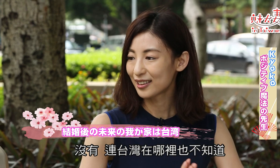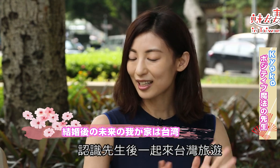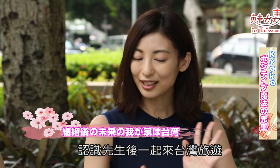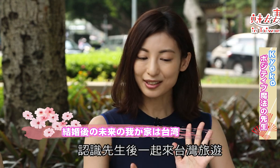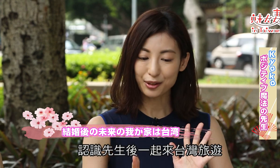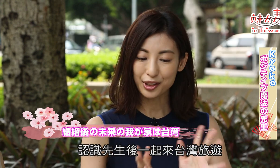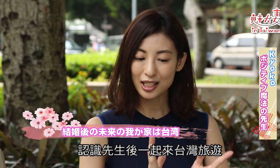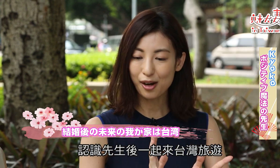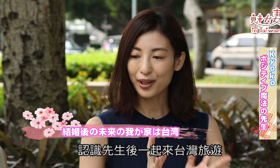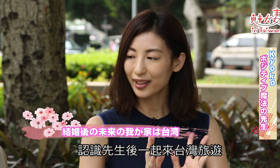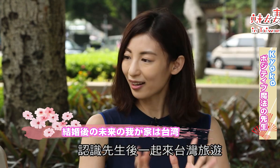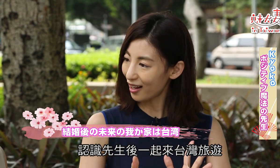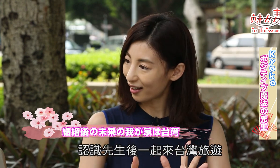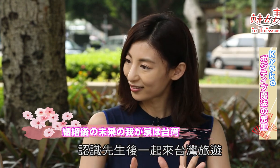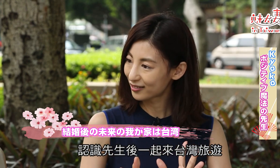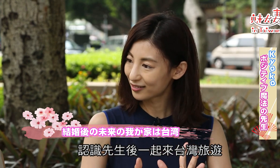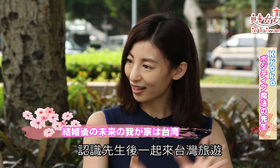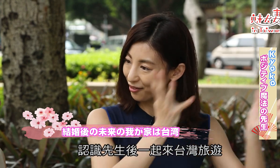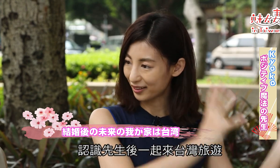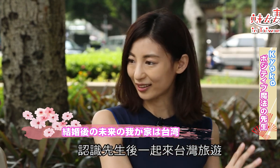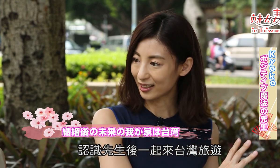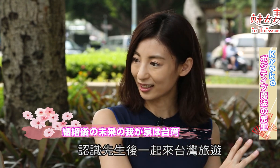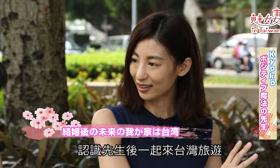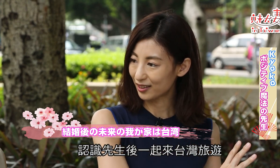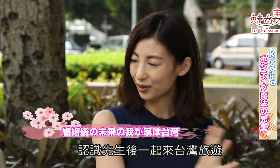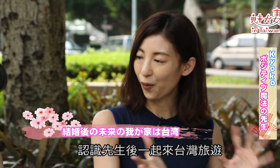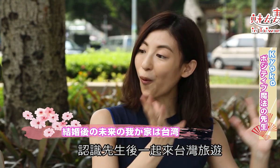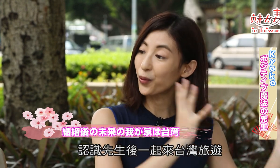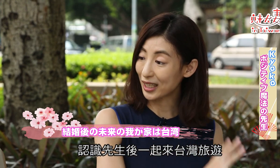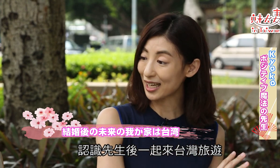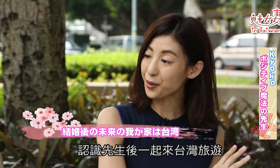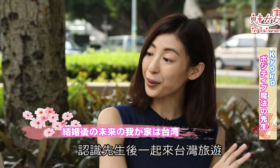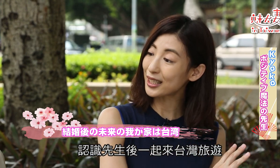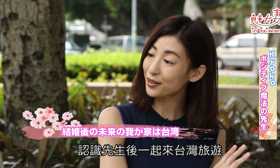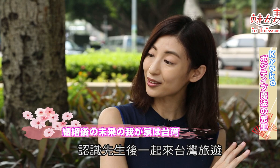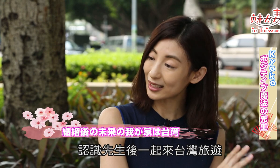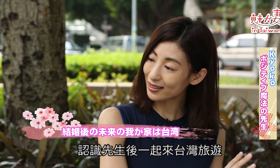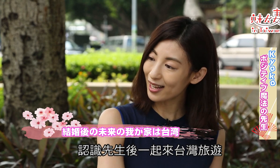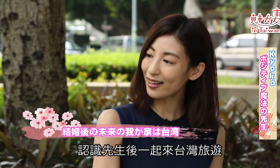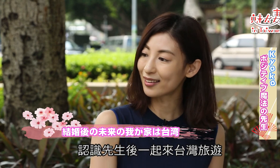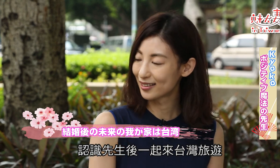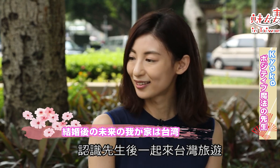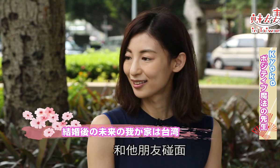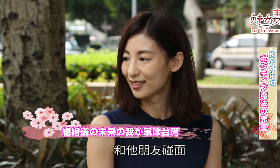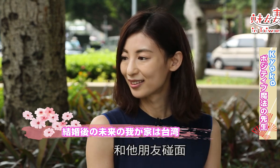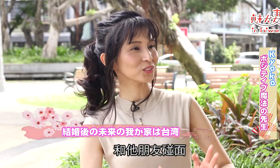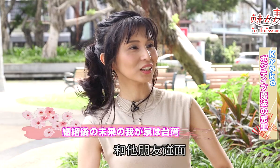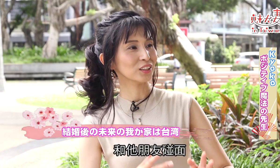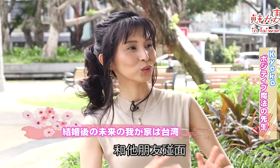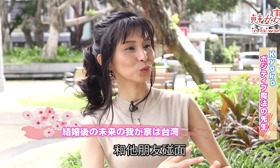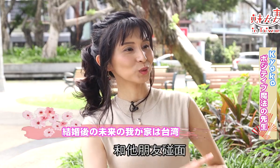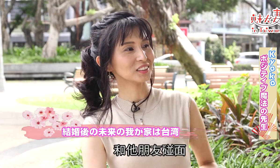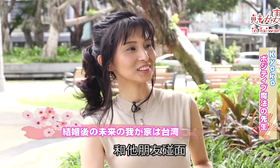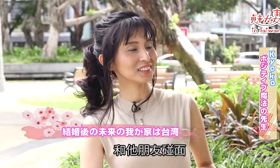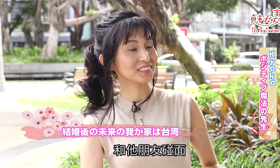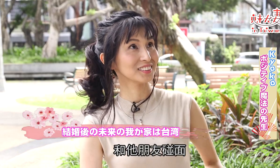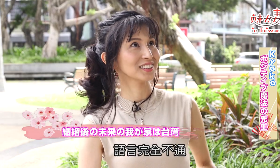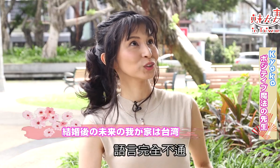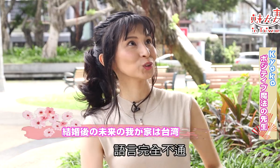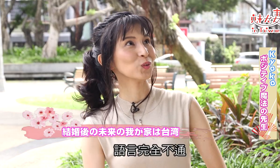旦那さんと知り合われてから、 そうですね、 はい、旅行に遊 びに行って、はい、いろいろ彼のお友達に会って、全然言葉わ